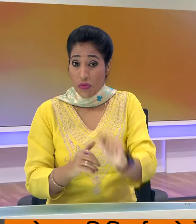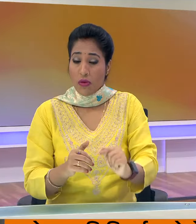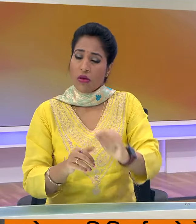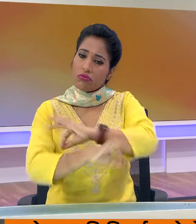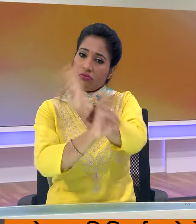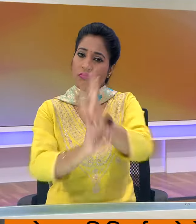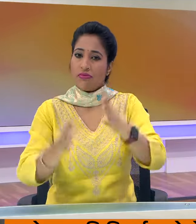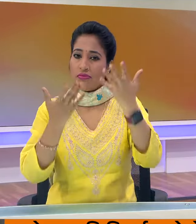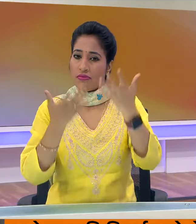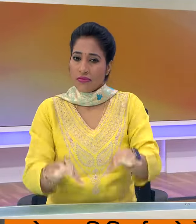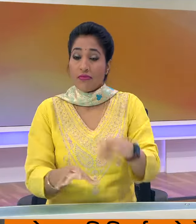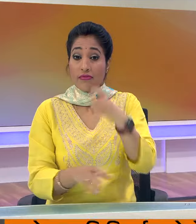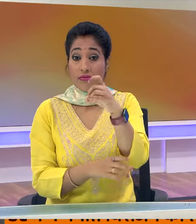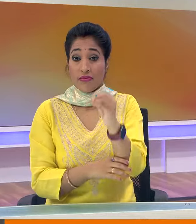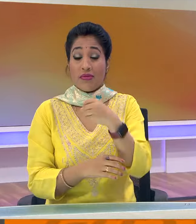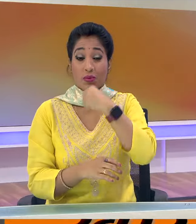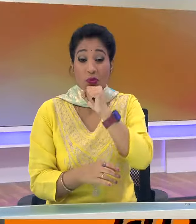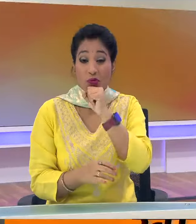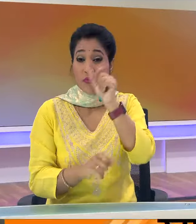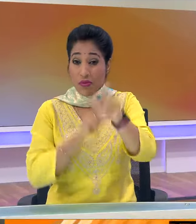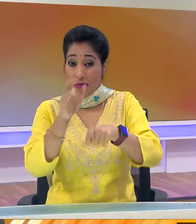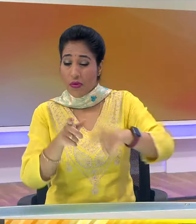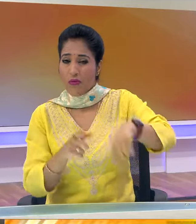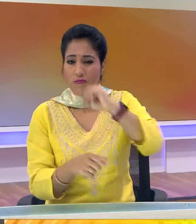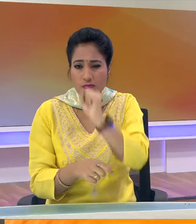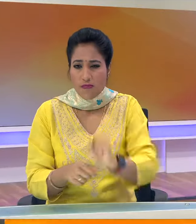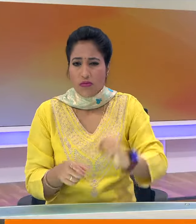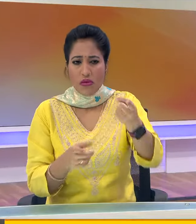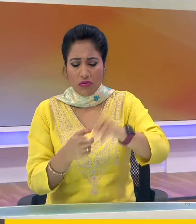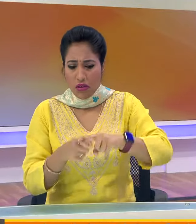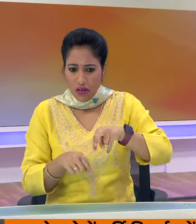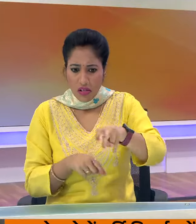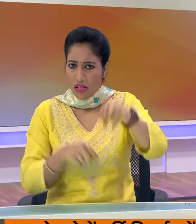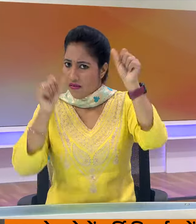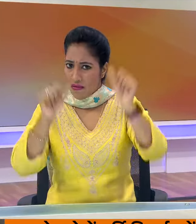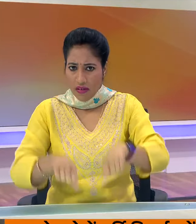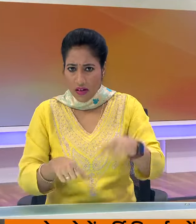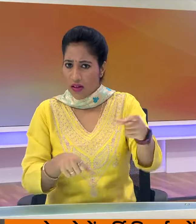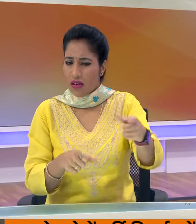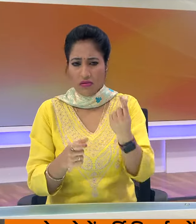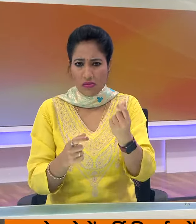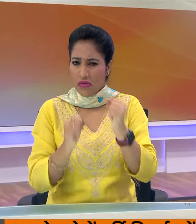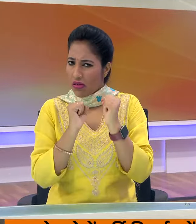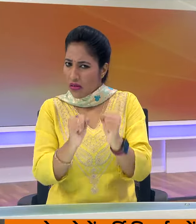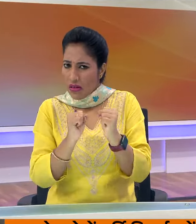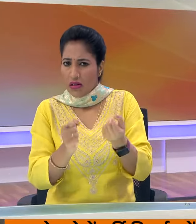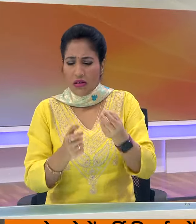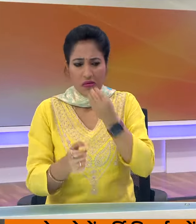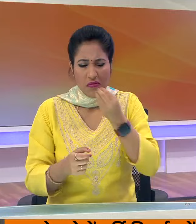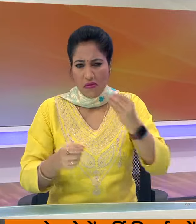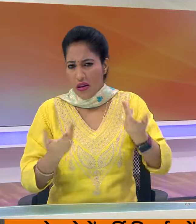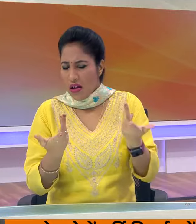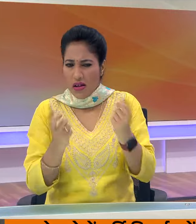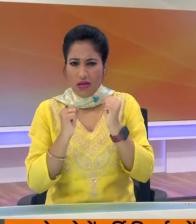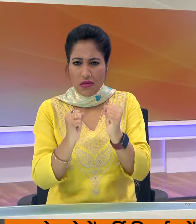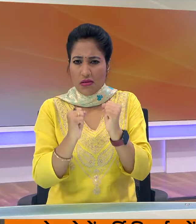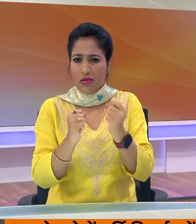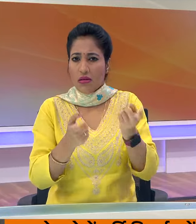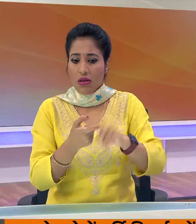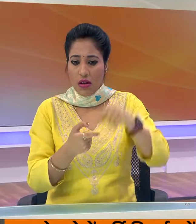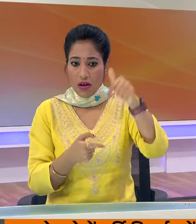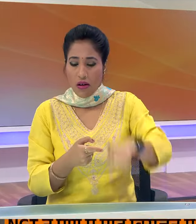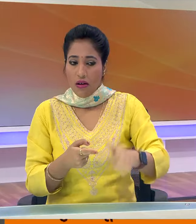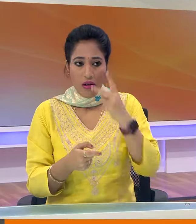किया। 70 साल के अक्सर बेचारे न तो हाथ पैर चलते हैं उनके, न कुछ कमाने खाने का कुछ भी नहीं है, आज उनका